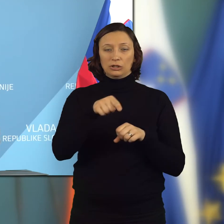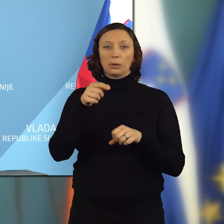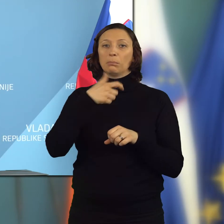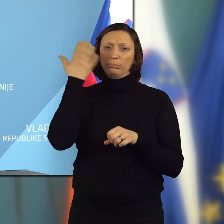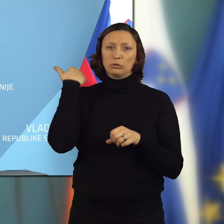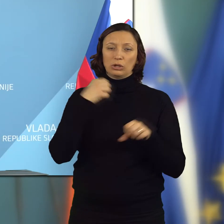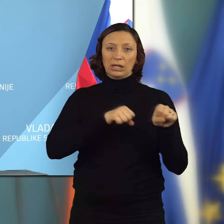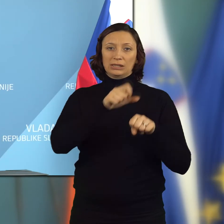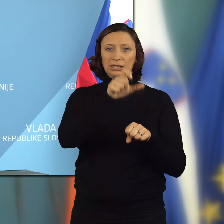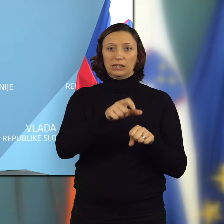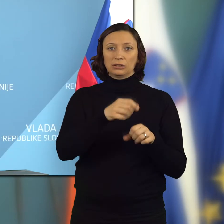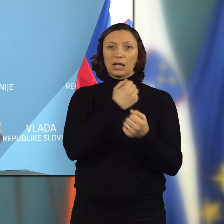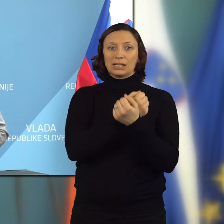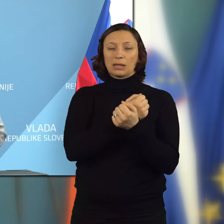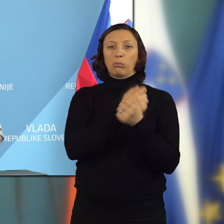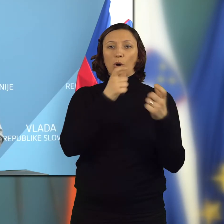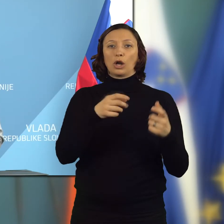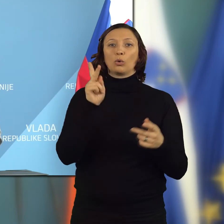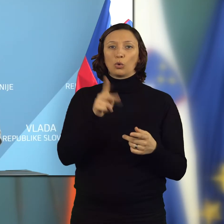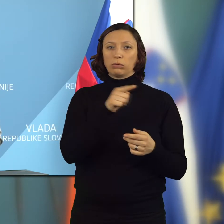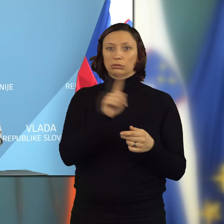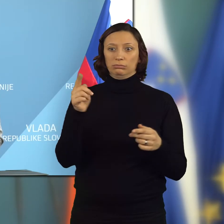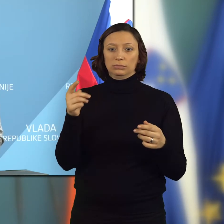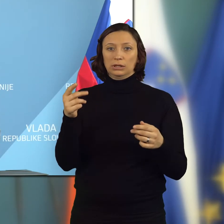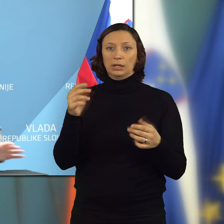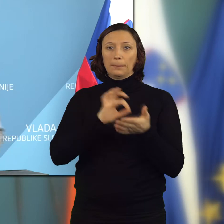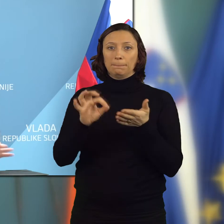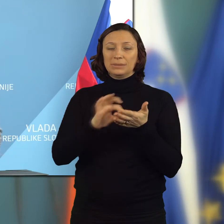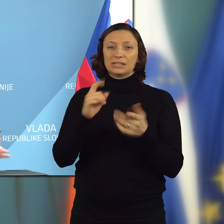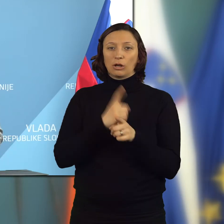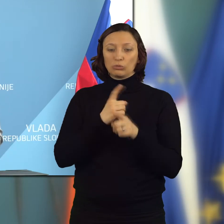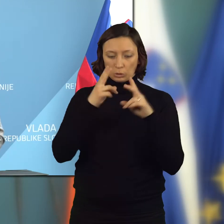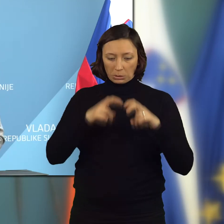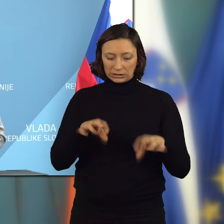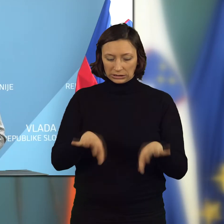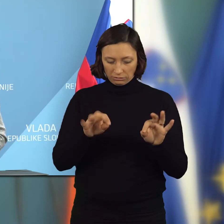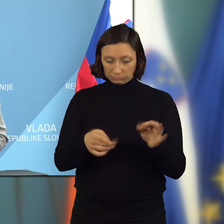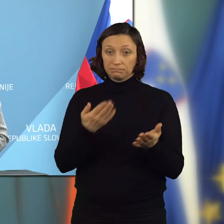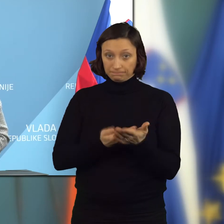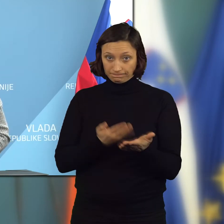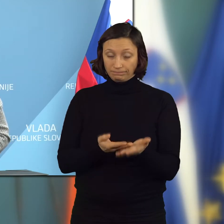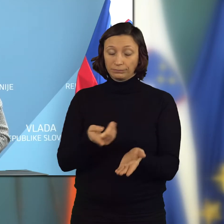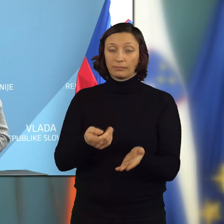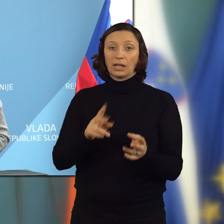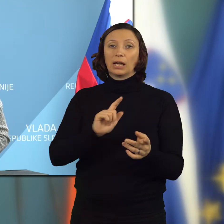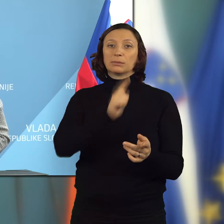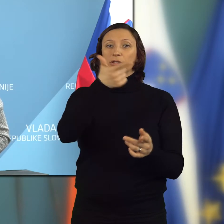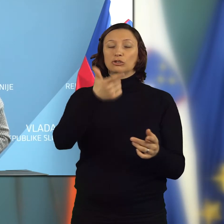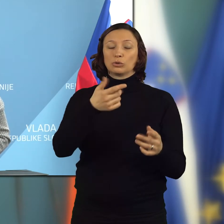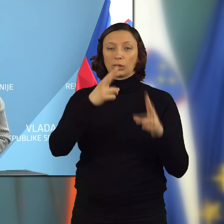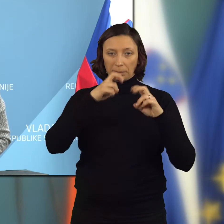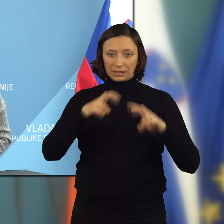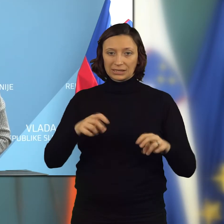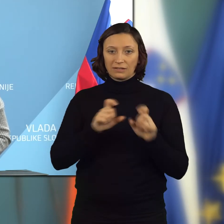klical bivšega direktorja zapora v Kopru. In to je nedvoumno pisalo tudi v preiskavi. Kar se tiče